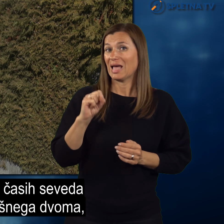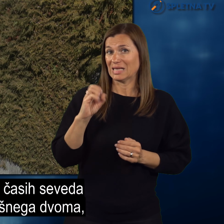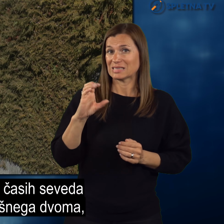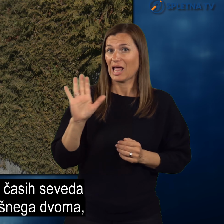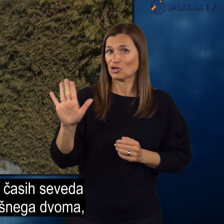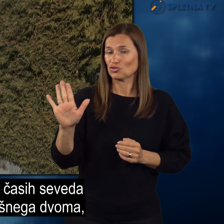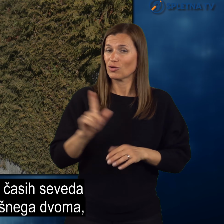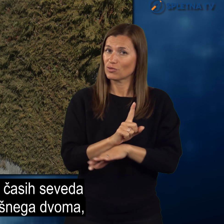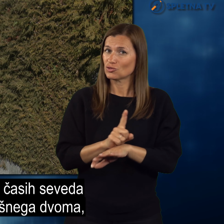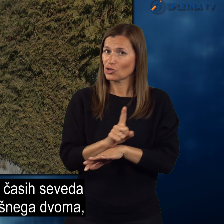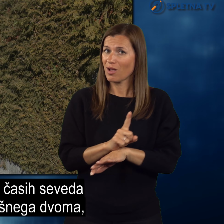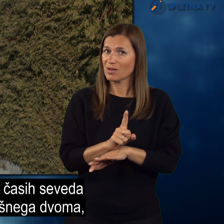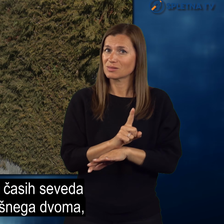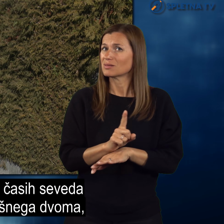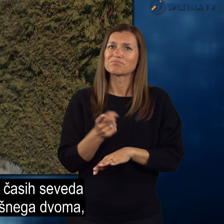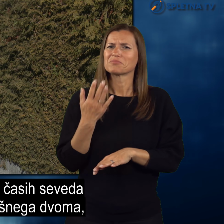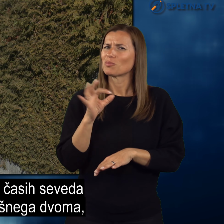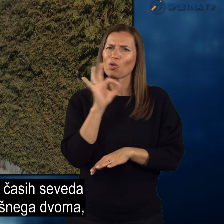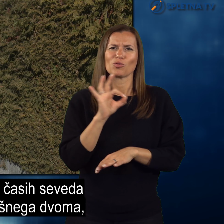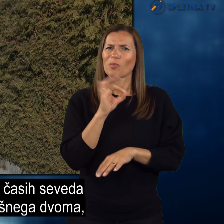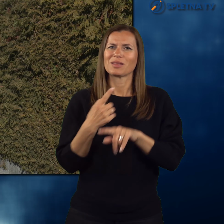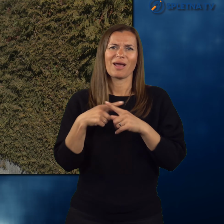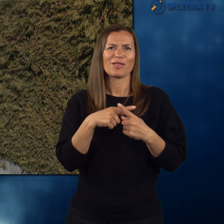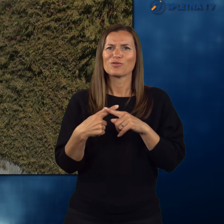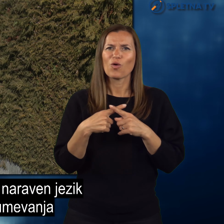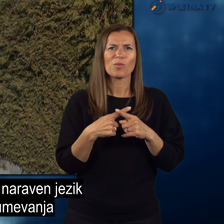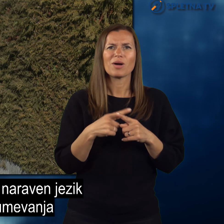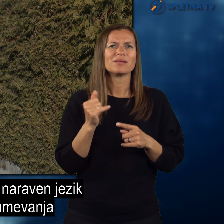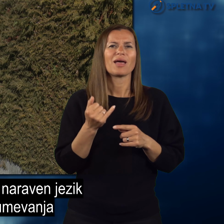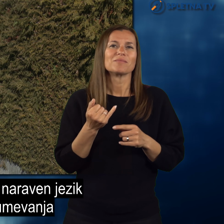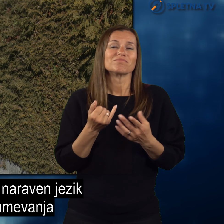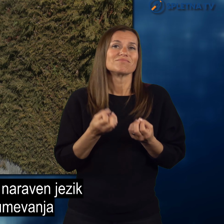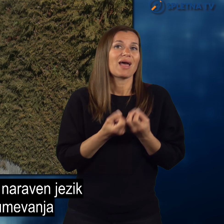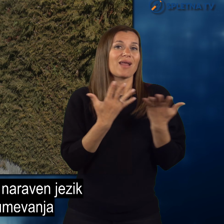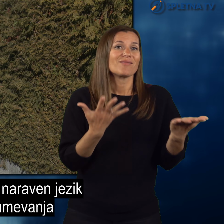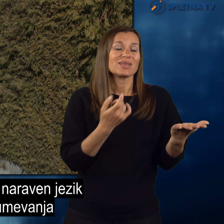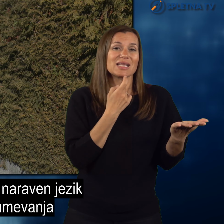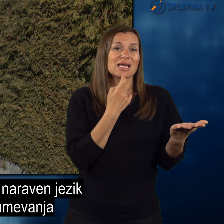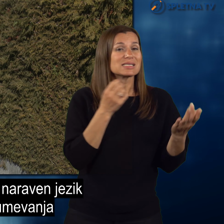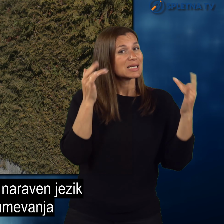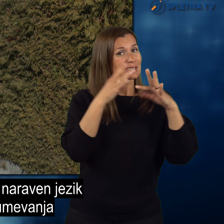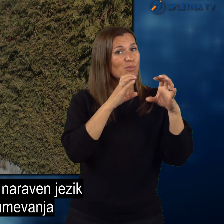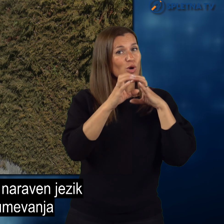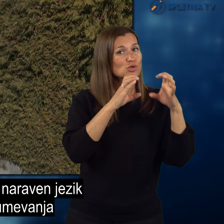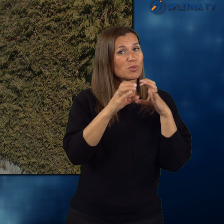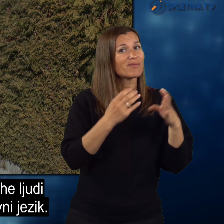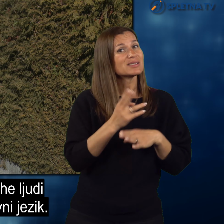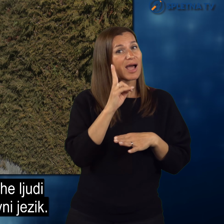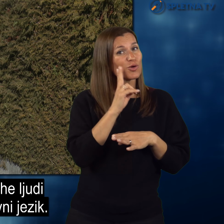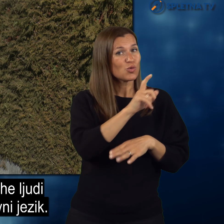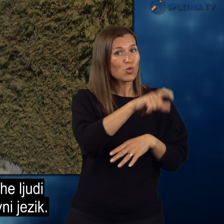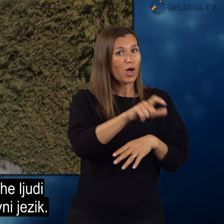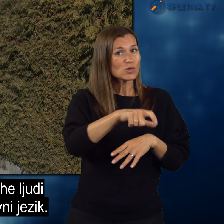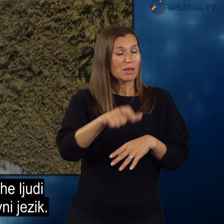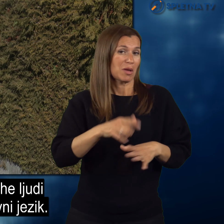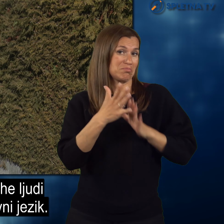V Staničevih časih seveda ni bilo nikakršnega dvoma, da je najbolj naraven jezik sporazumevanja za gluhe